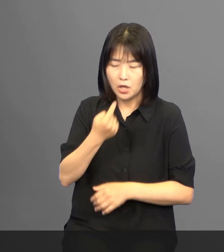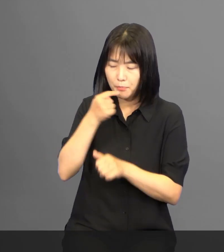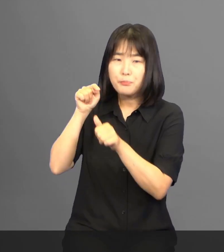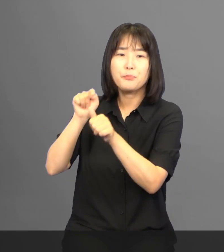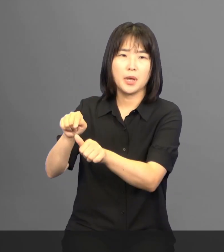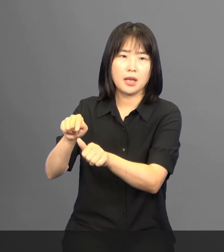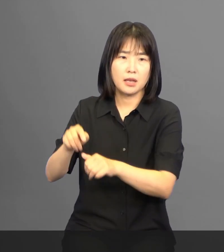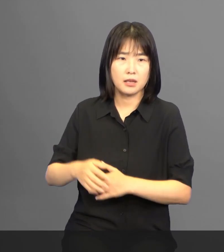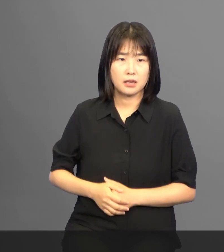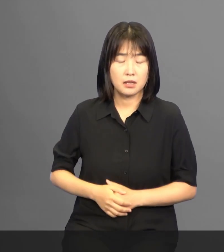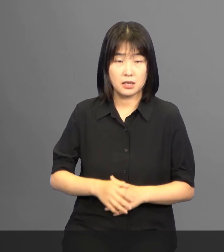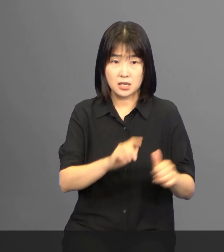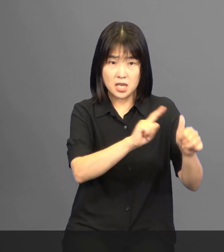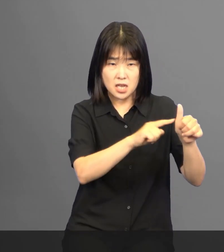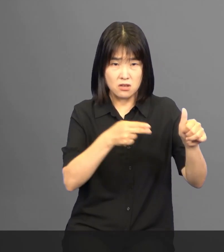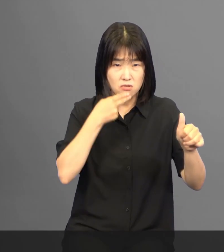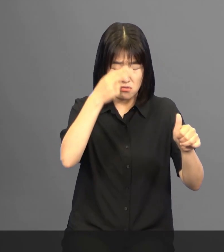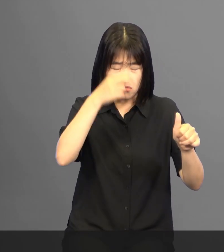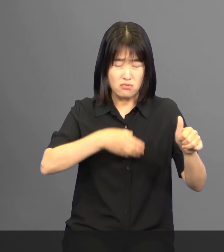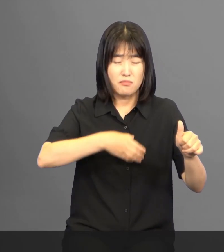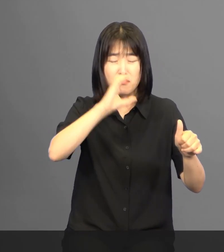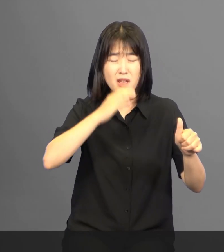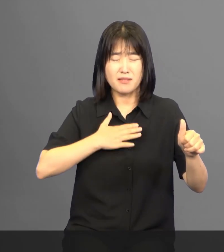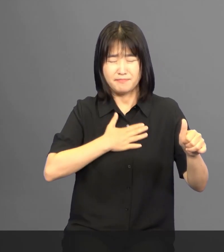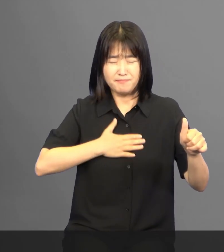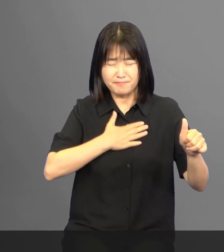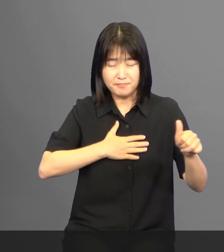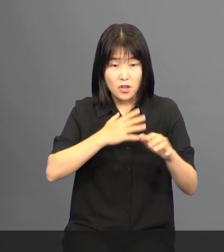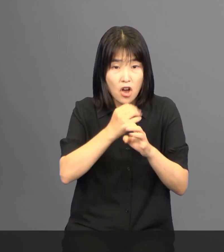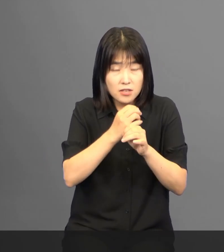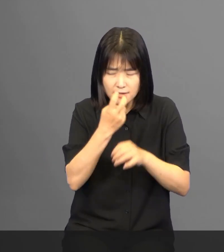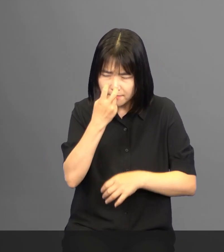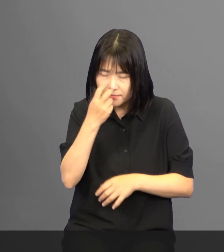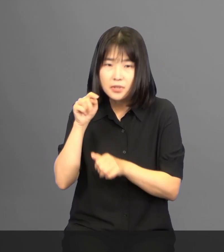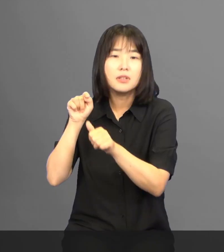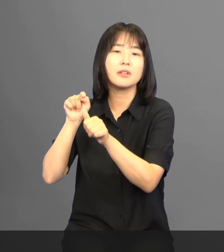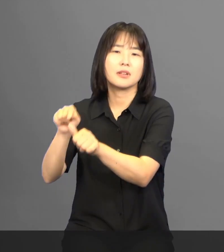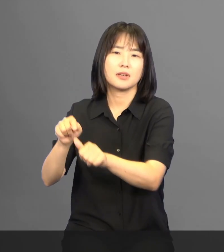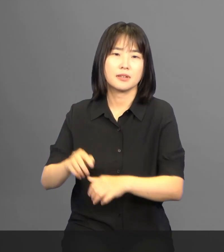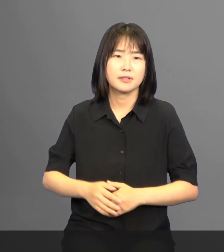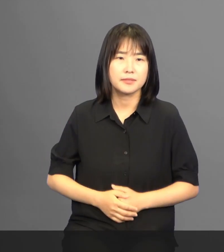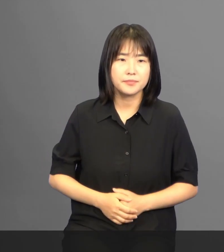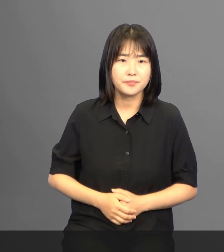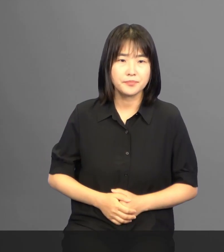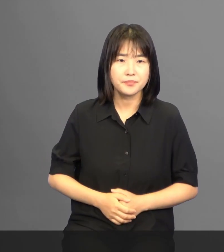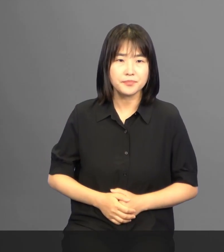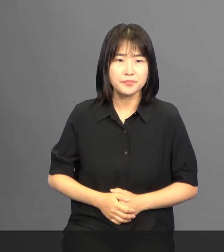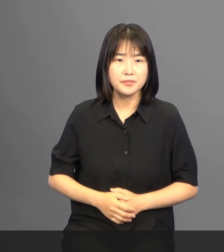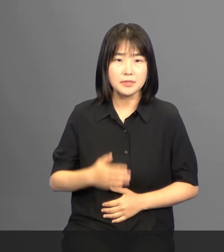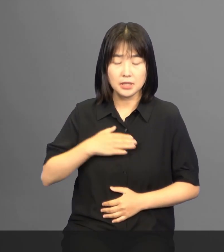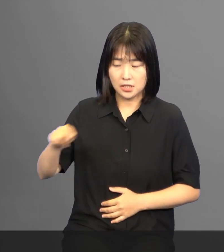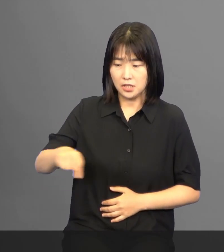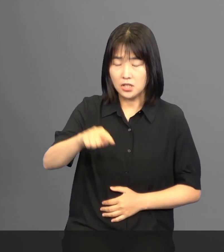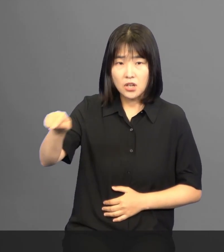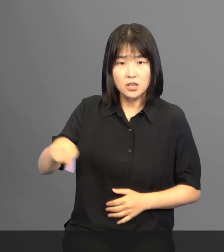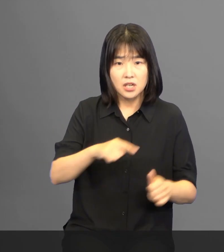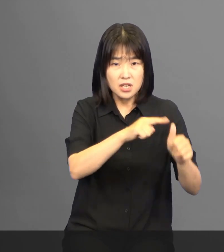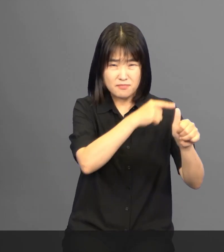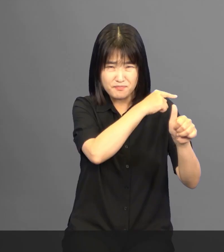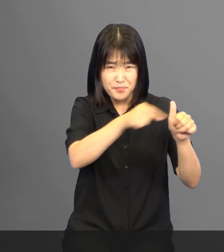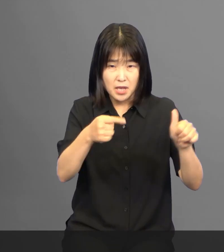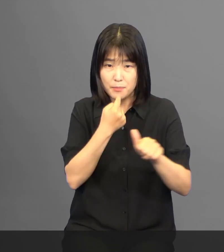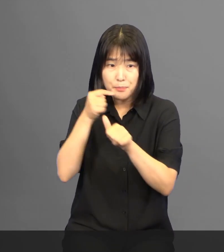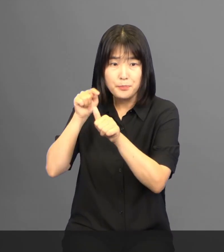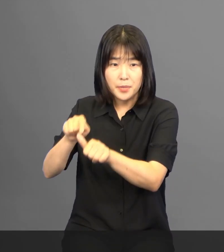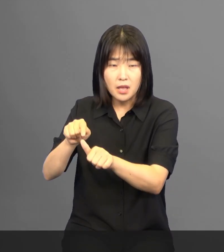부하들에게 명령을 내렸다. 암논이 술을 마시고 기분이 좋아질 때를 잘 지켜보아라. 그러다가